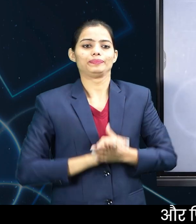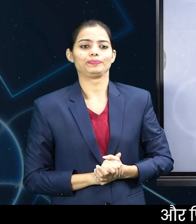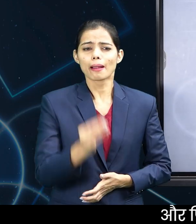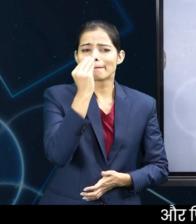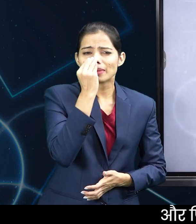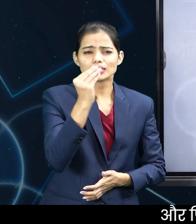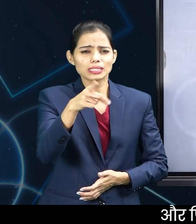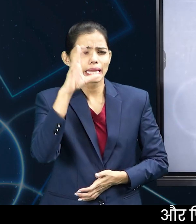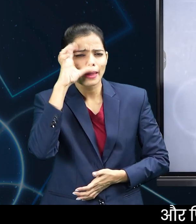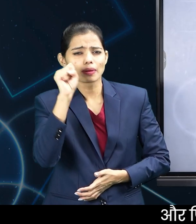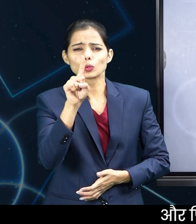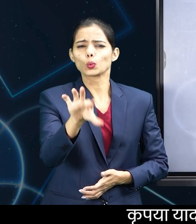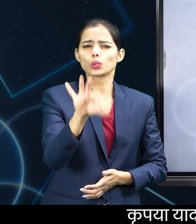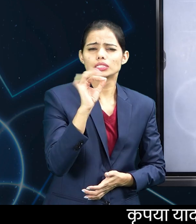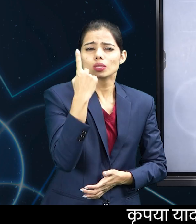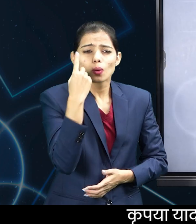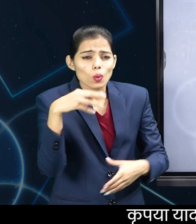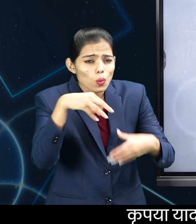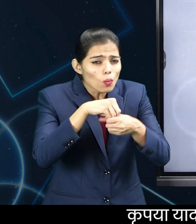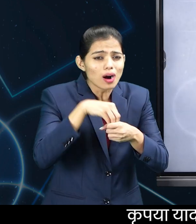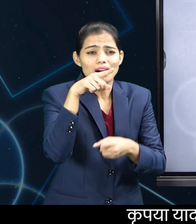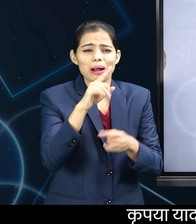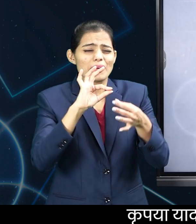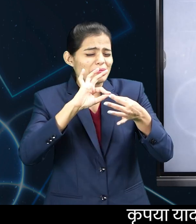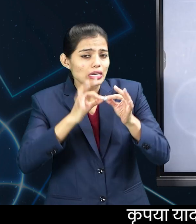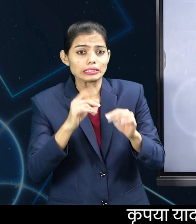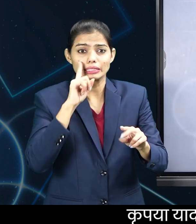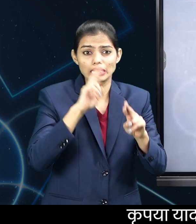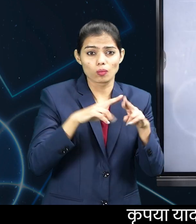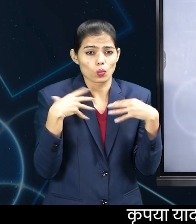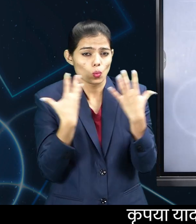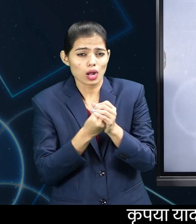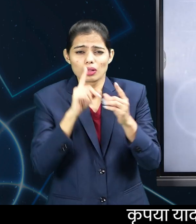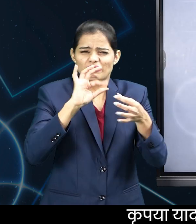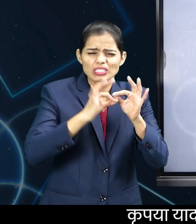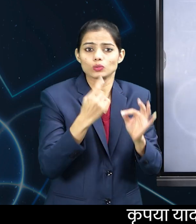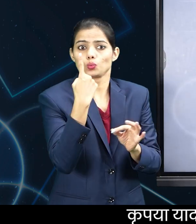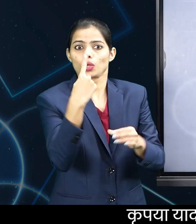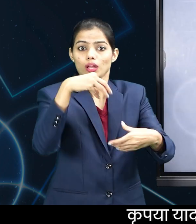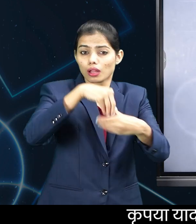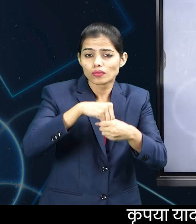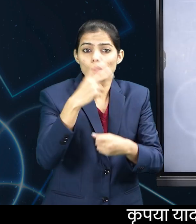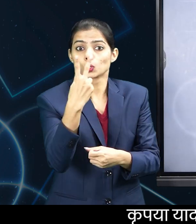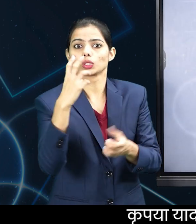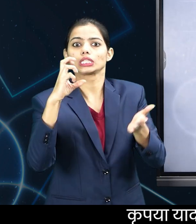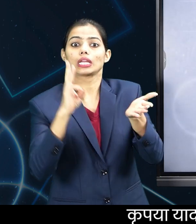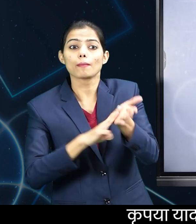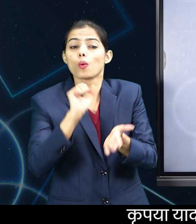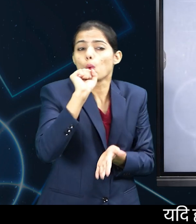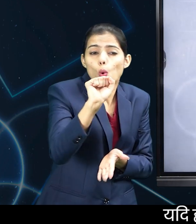का निर्देश है। कृपया याद रखें कि इकाइयों का चुनाव मान है।